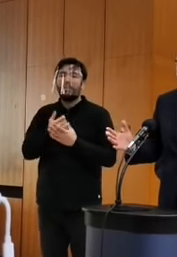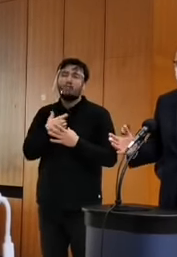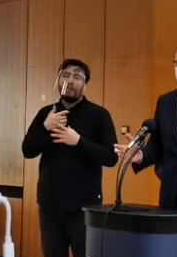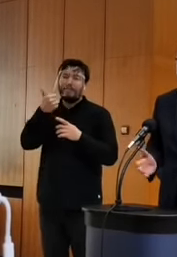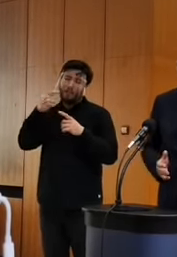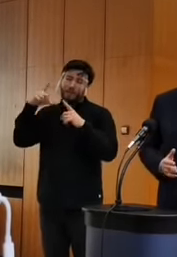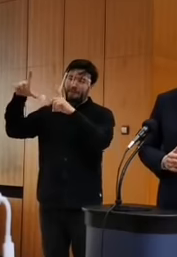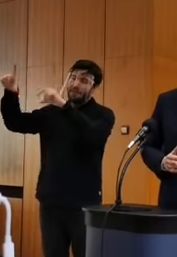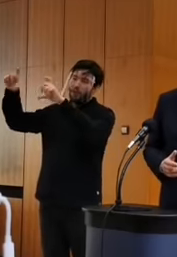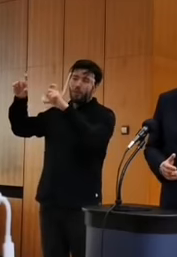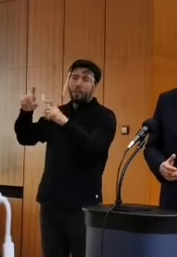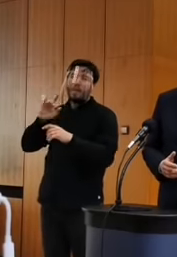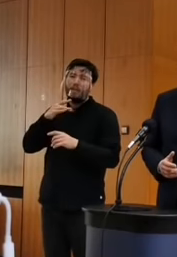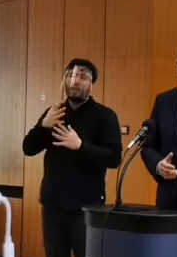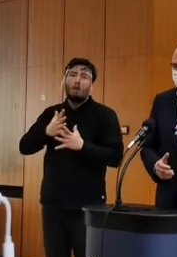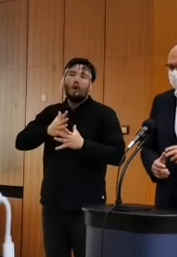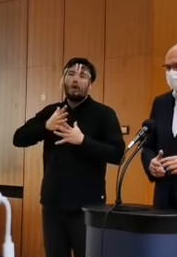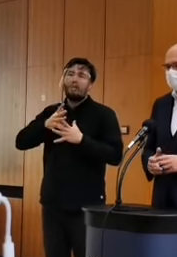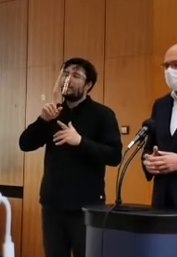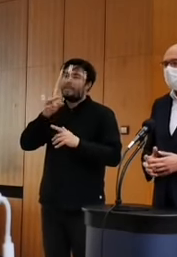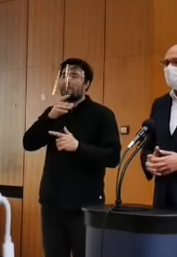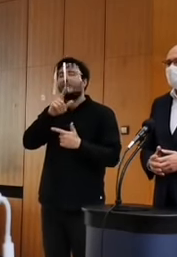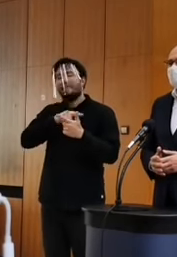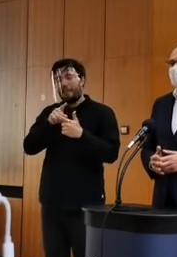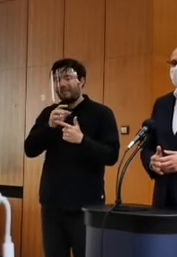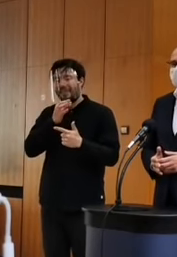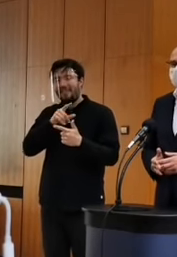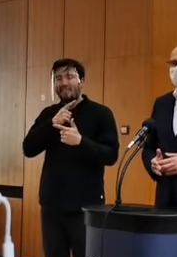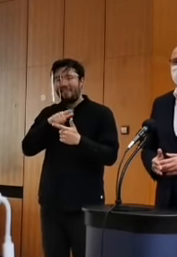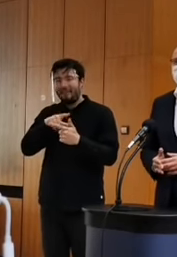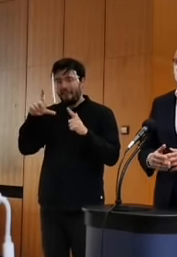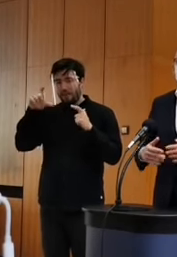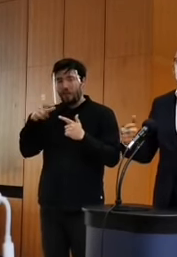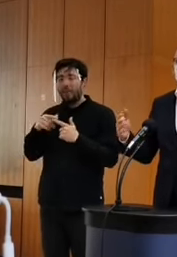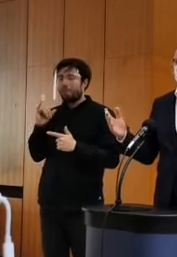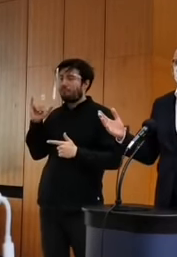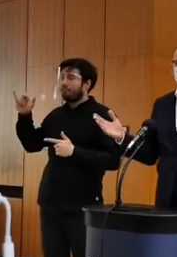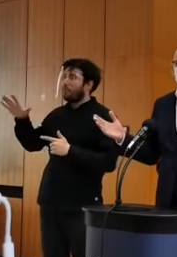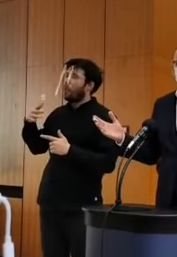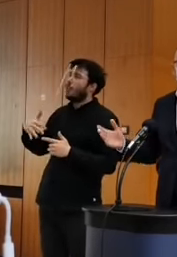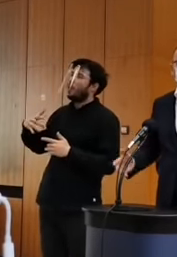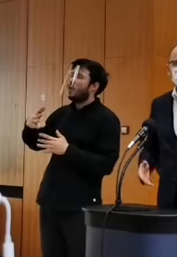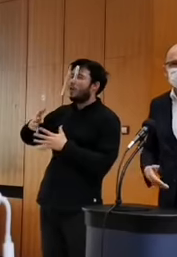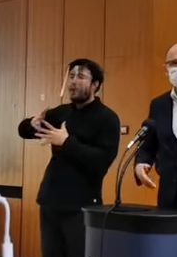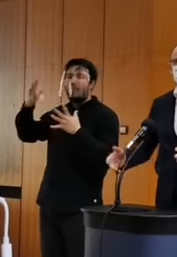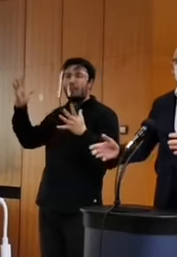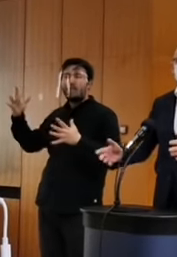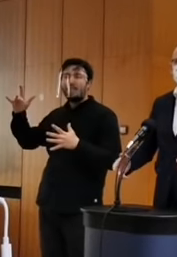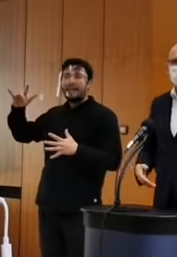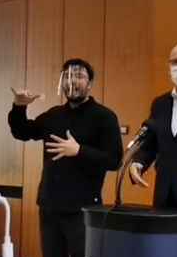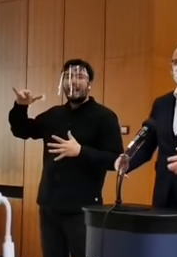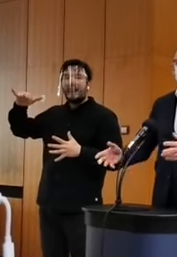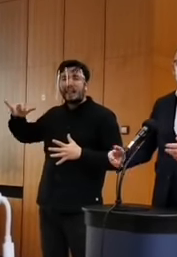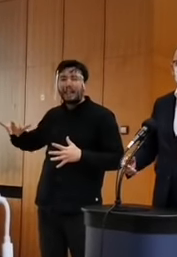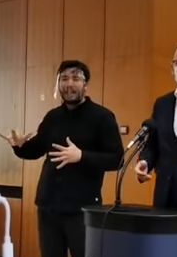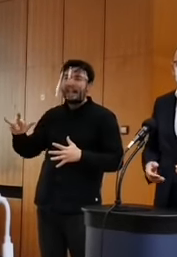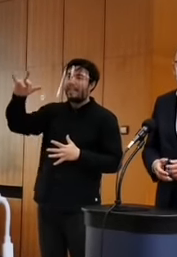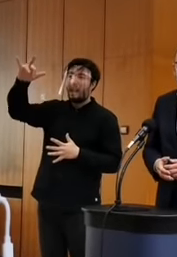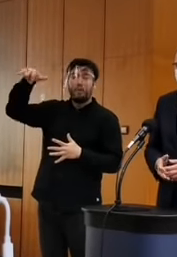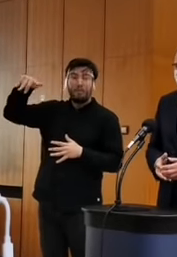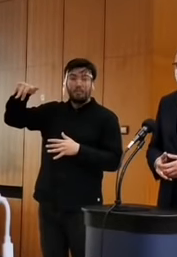obrovským lietadlom, urobil som si dve fotky, sorry, a bol som teda uchvátený tým obrovským lietadlom, do ktorého sa vedľa seba zmestilo